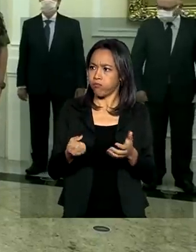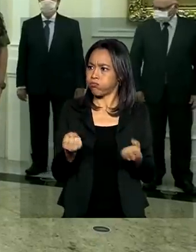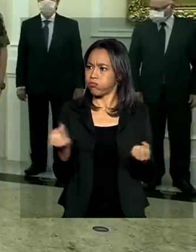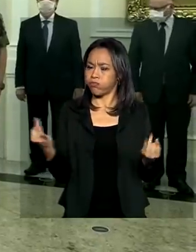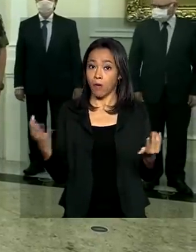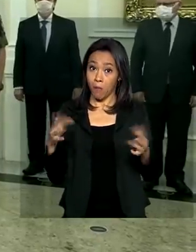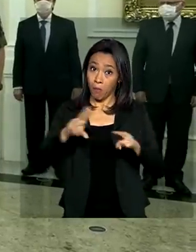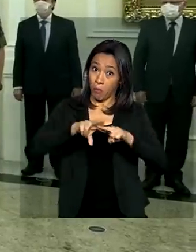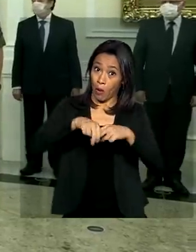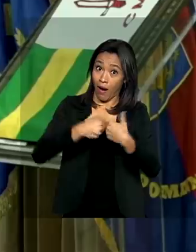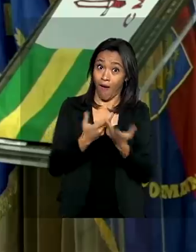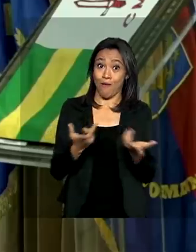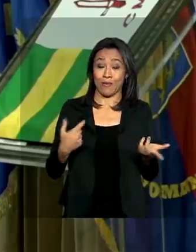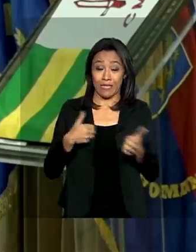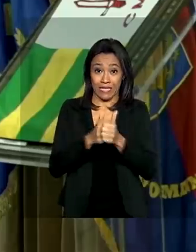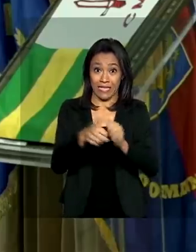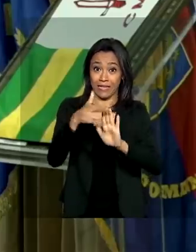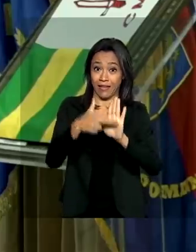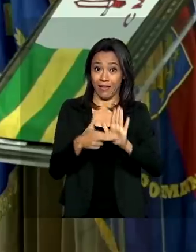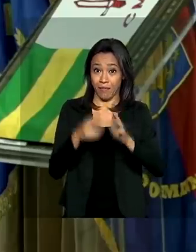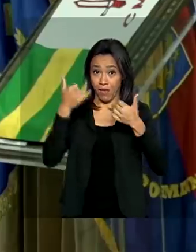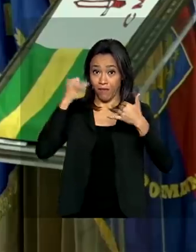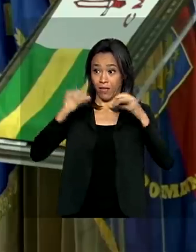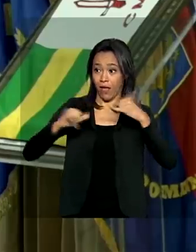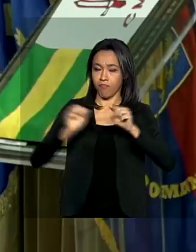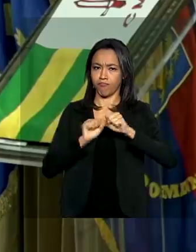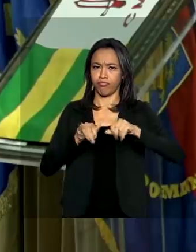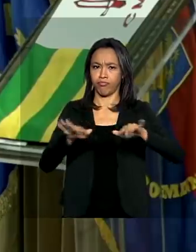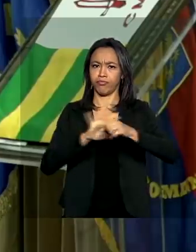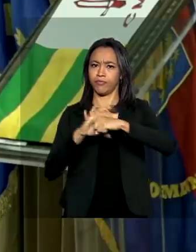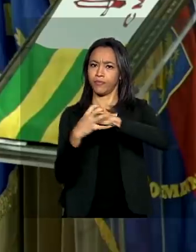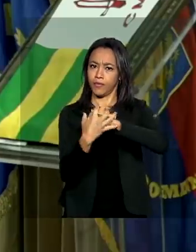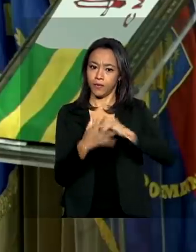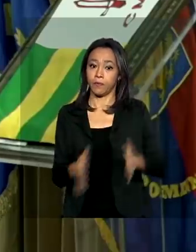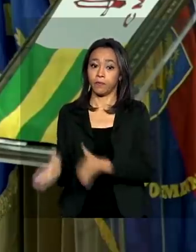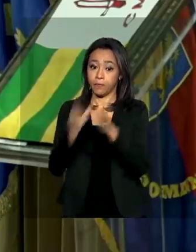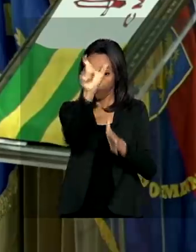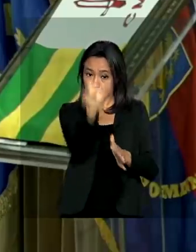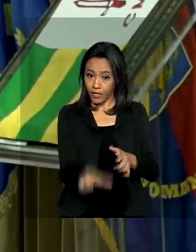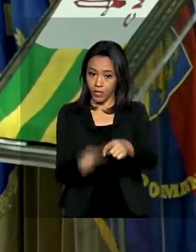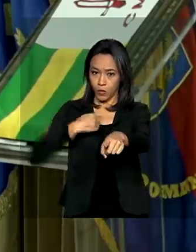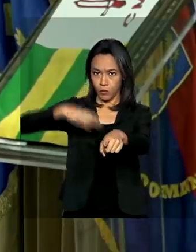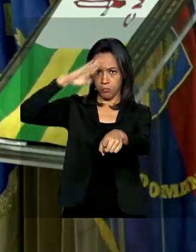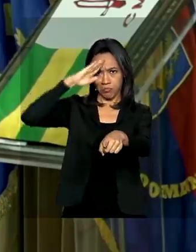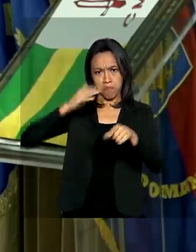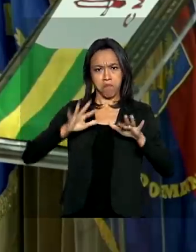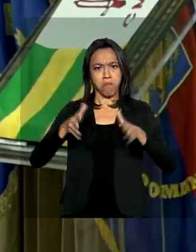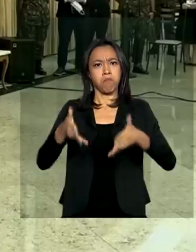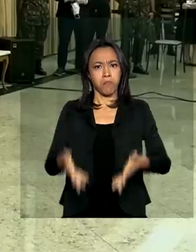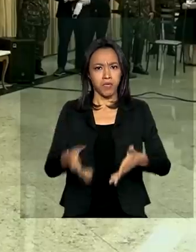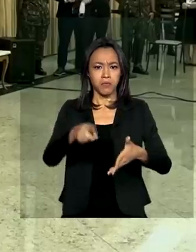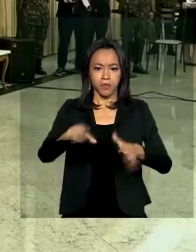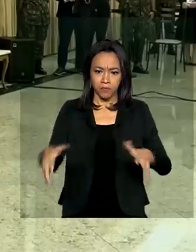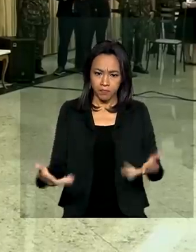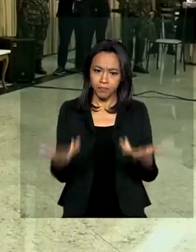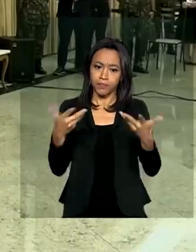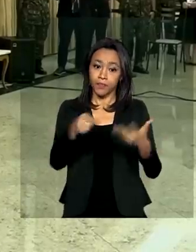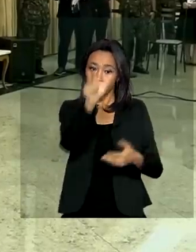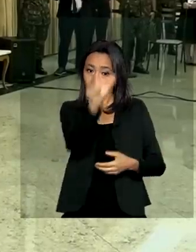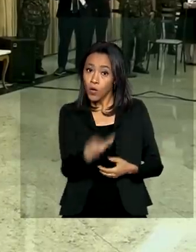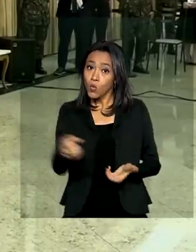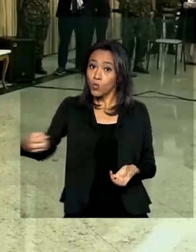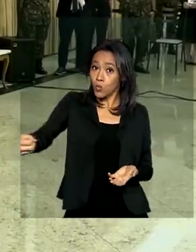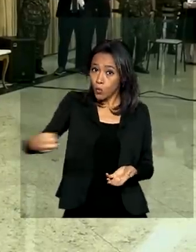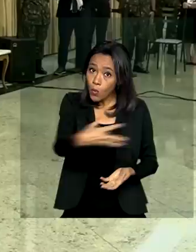medidas de prevenção ao coronavírus o comandante do exército edson leal pujol também participou da cerimônia o